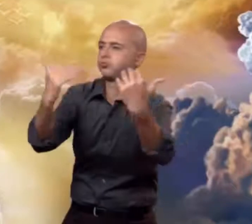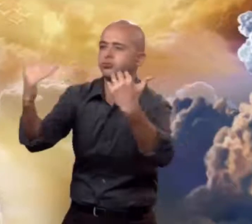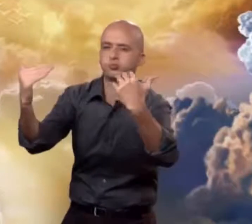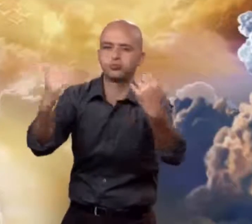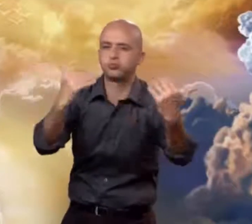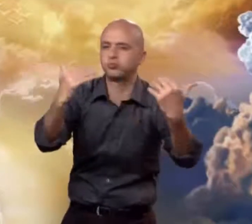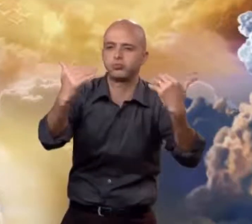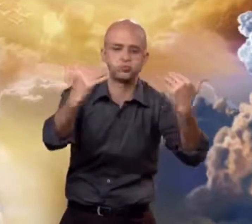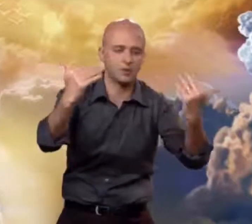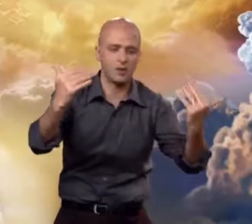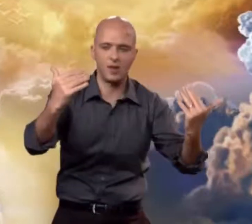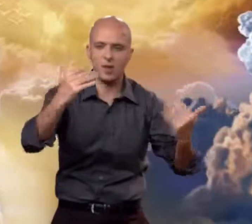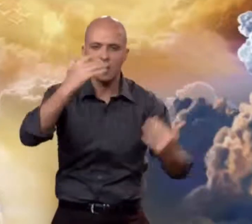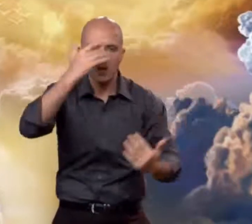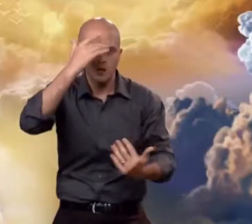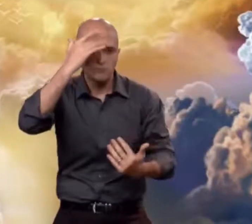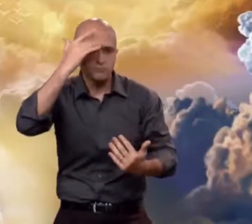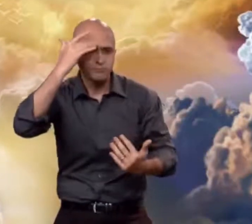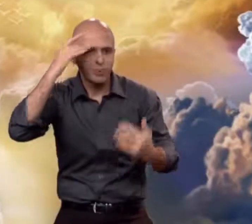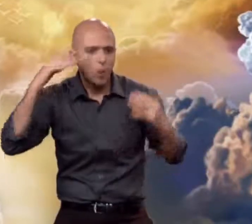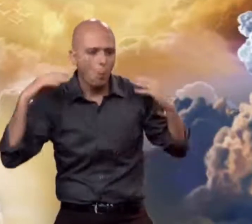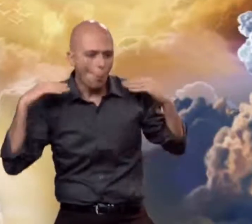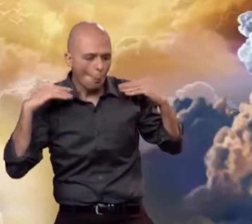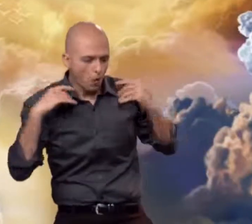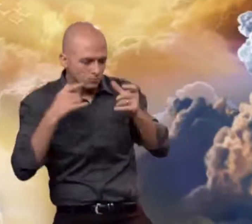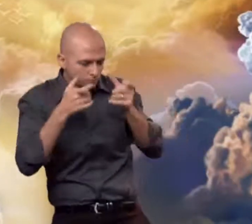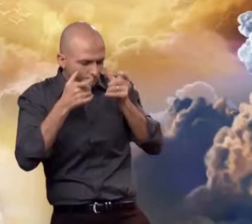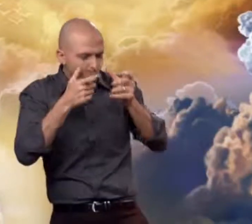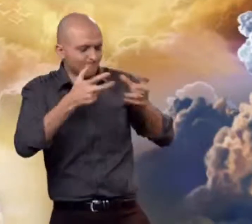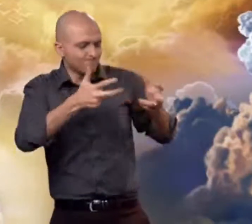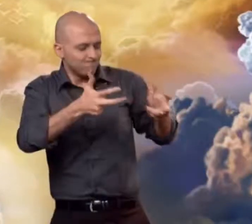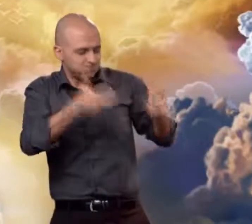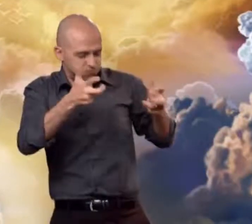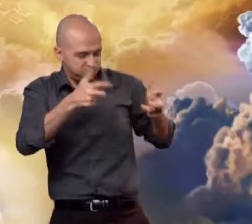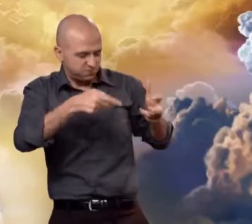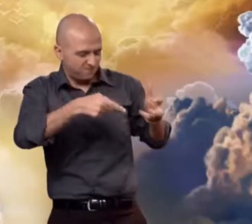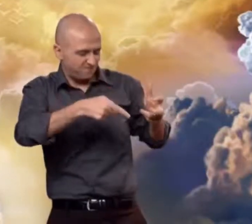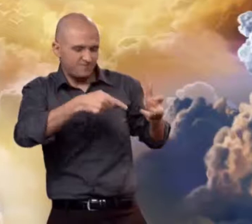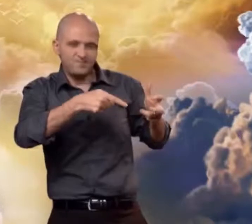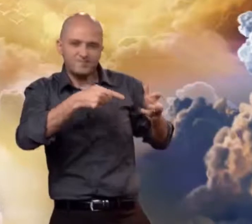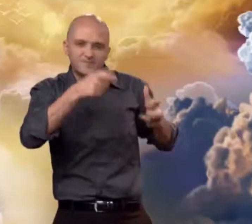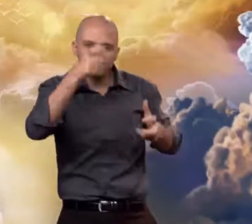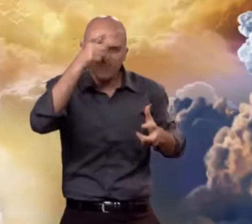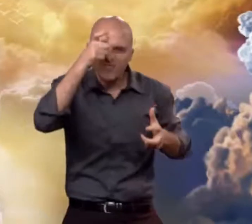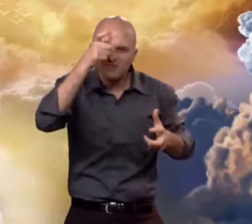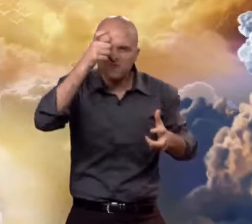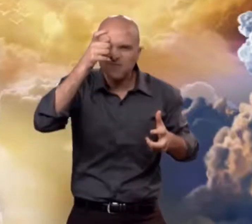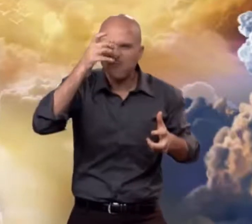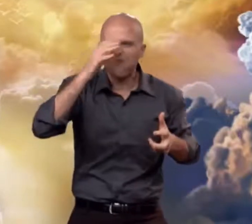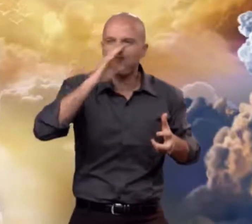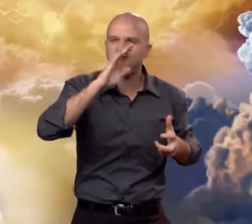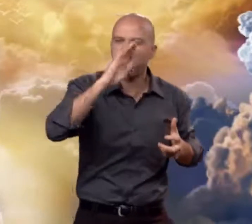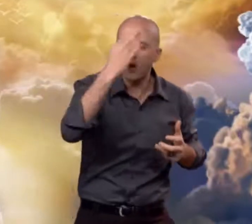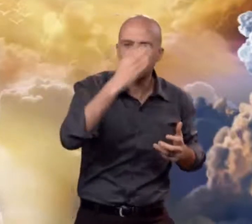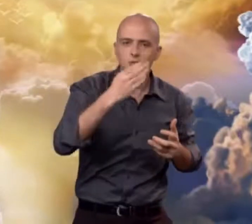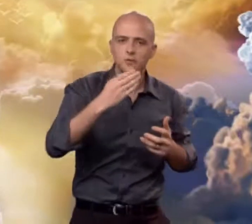do céu, mas de todos os planetas que ele havia criado. Por isso, Satanás pensou que, se pudesse